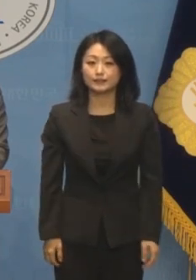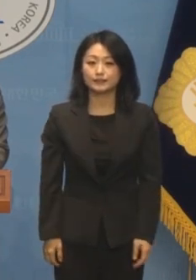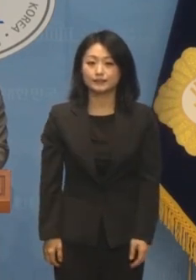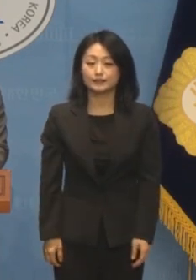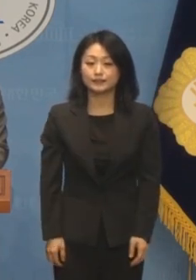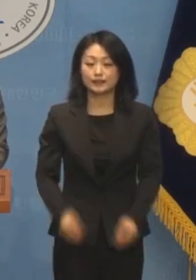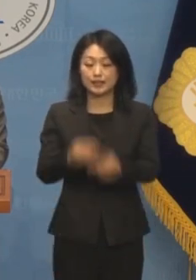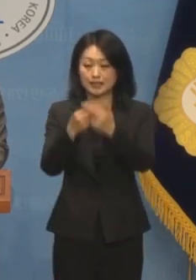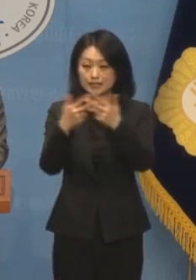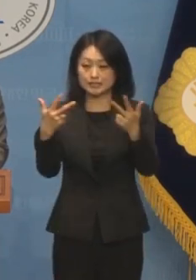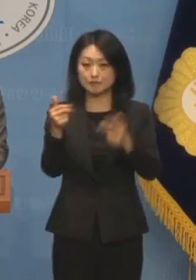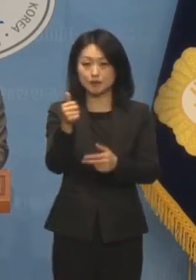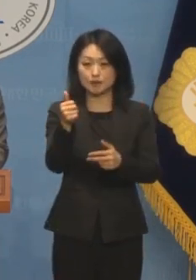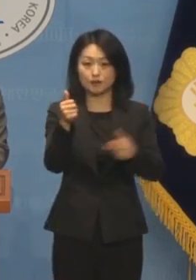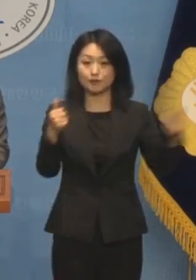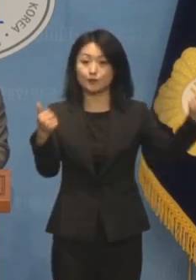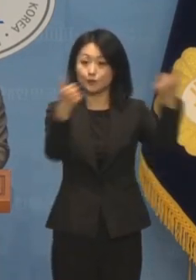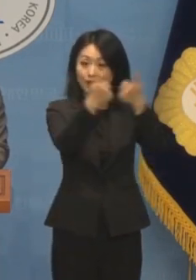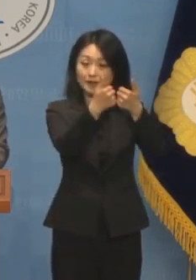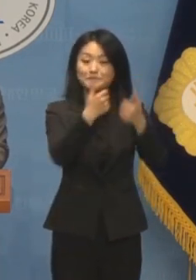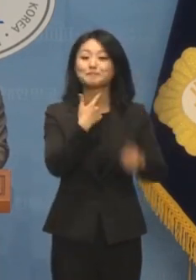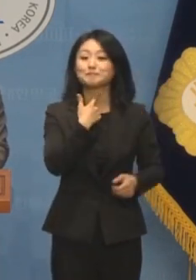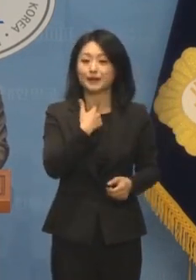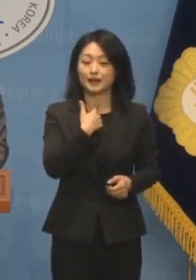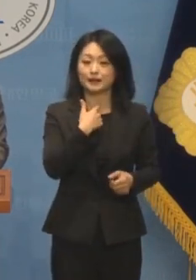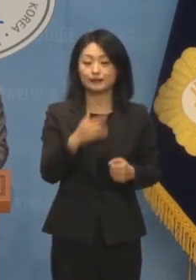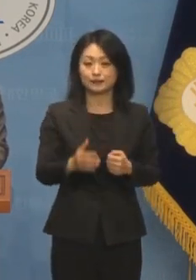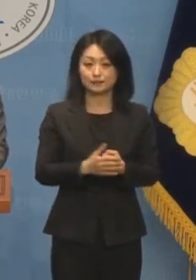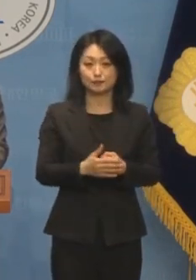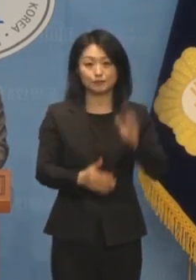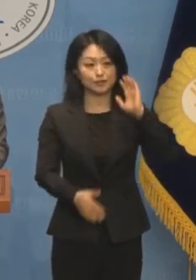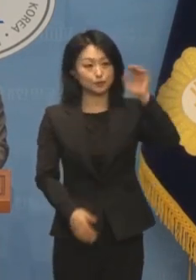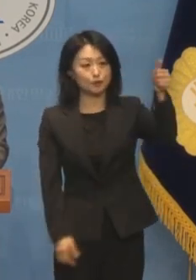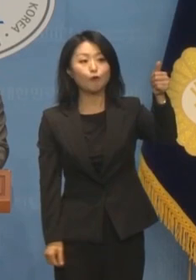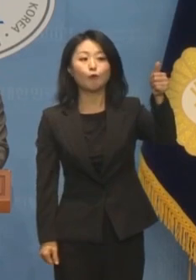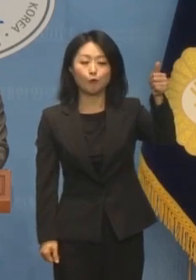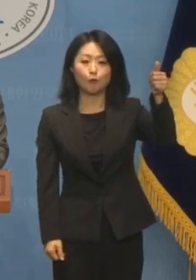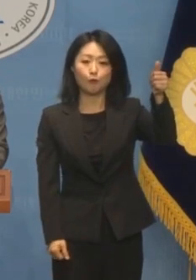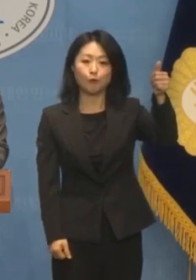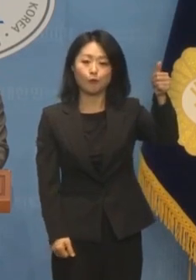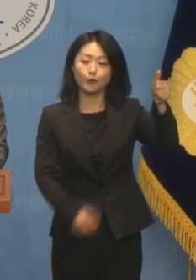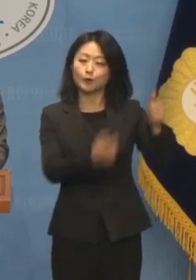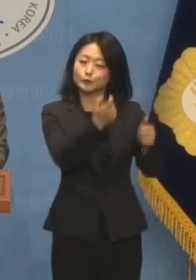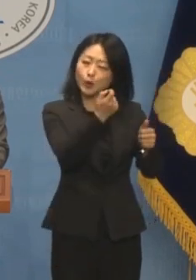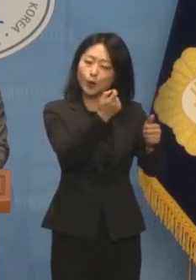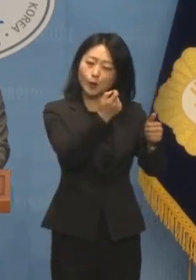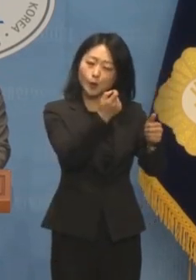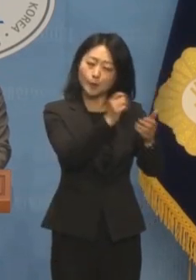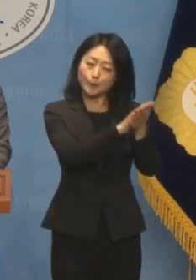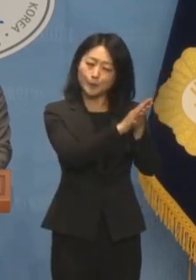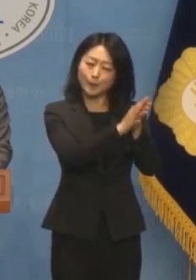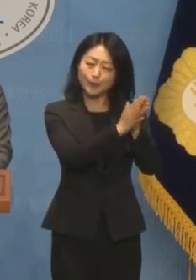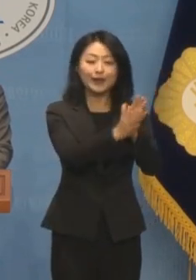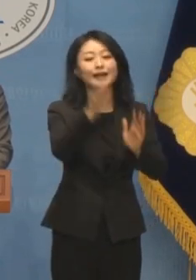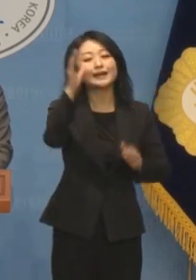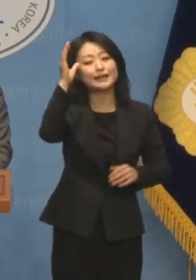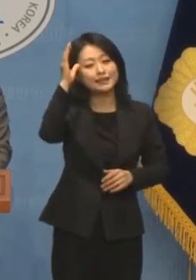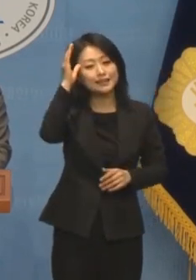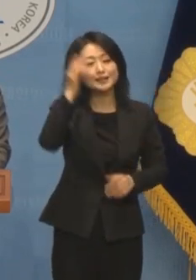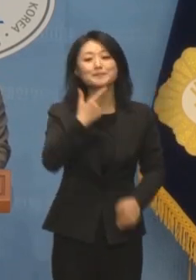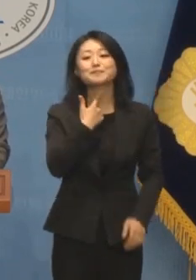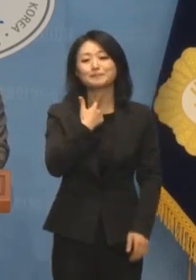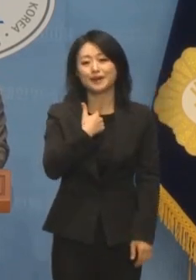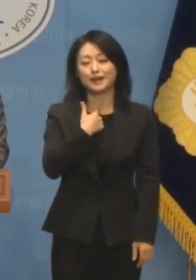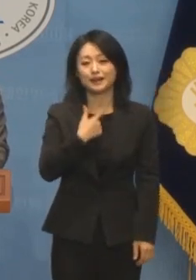이재명 대표와의 첫 영수회담도 있었기에 대통령이 그래도 조금은 바뀌지 않았을까 하는